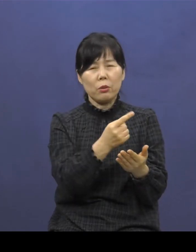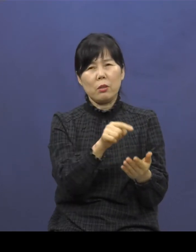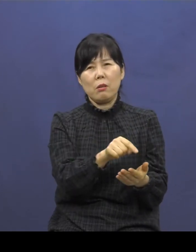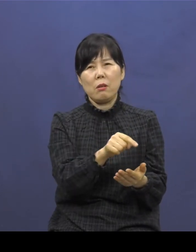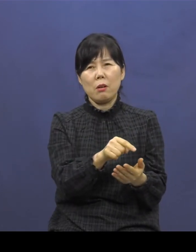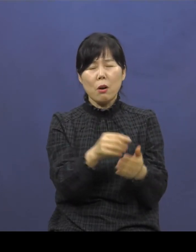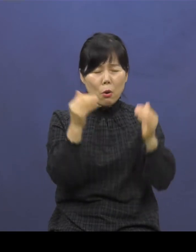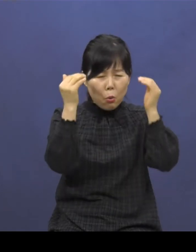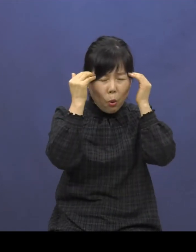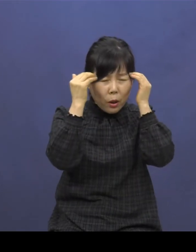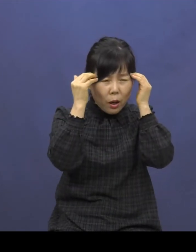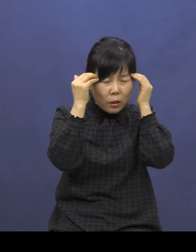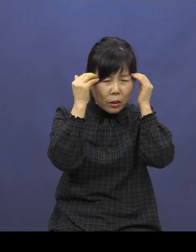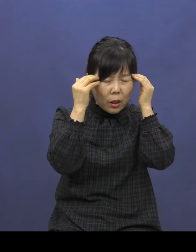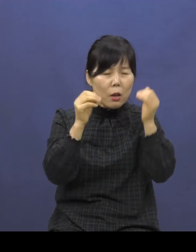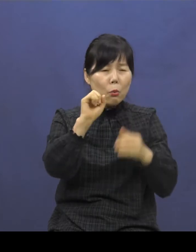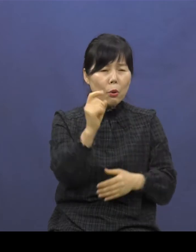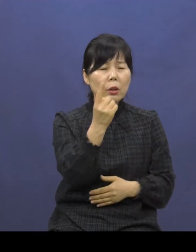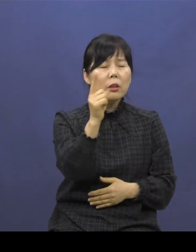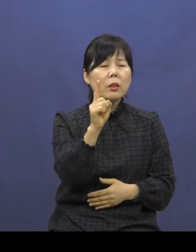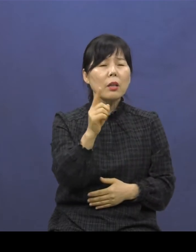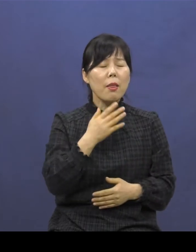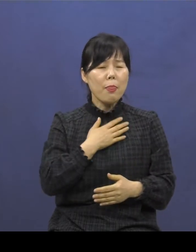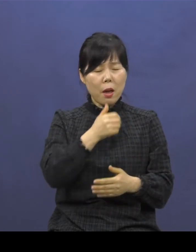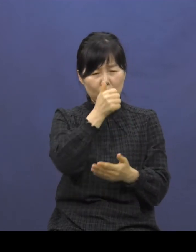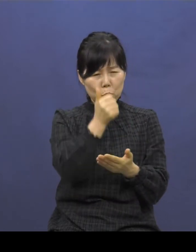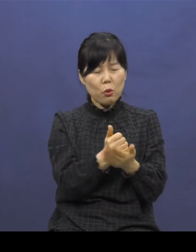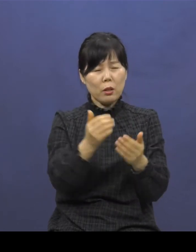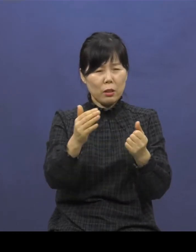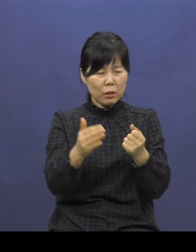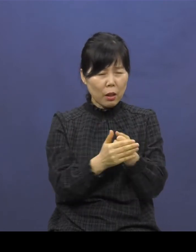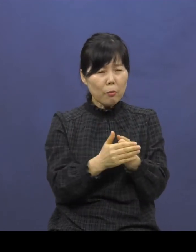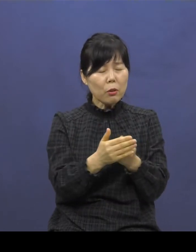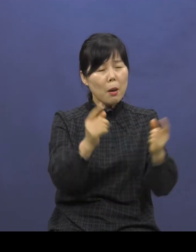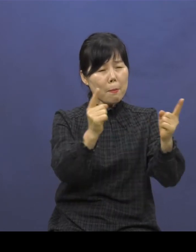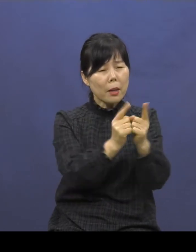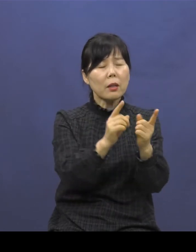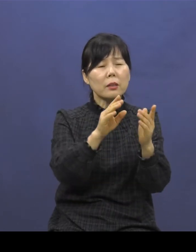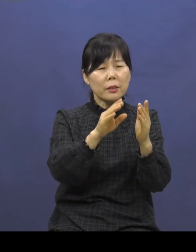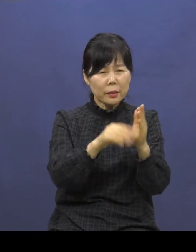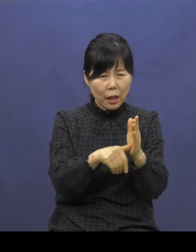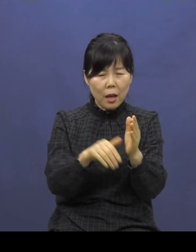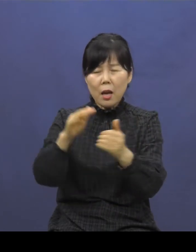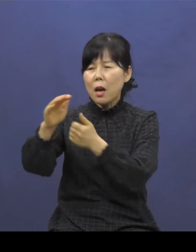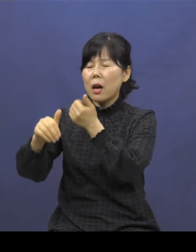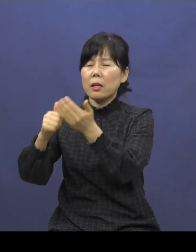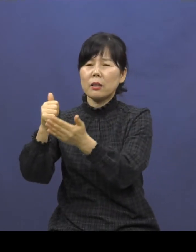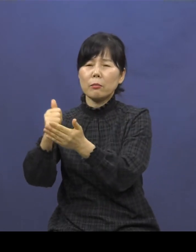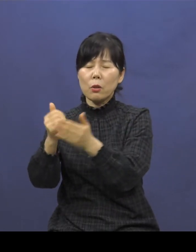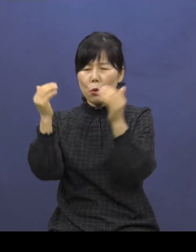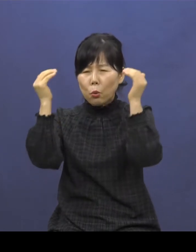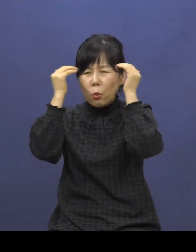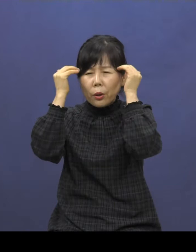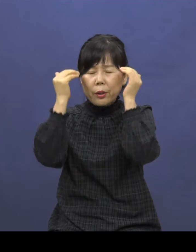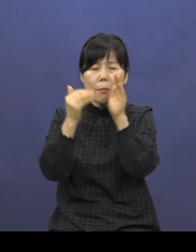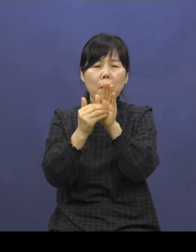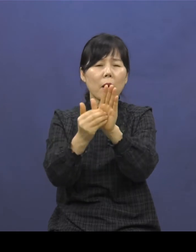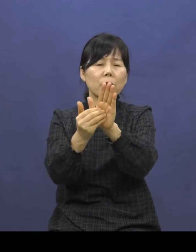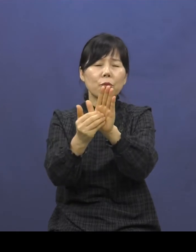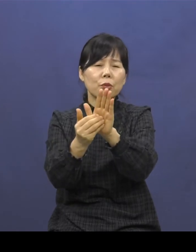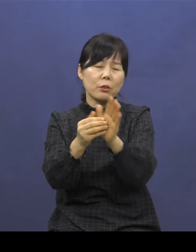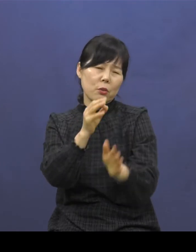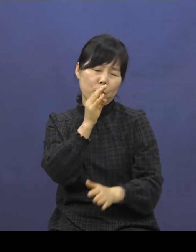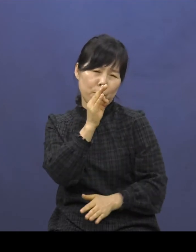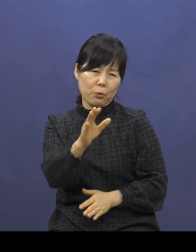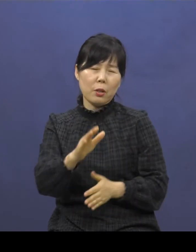그 고난이 우리의 내면에 있는 죄 때문에 왔을 때, 이런 경우는요, 우리 하나님께서 그 고난을 막아주시지